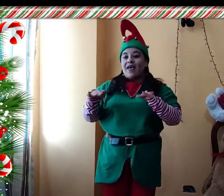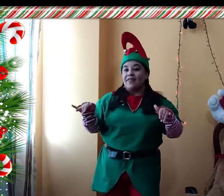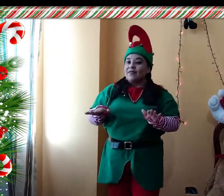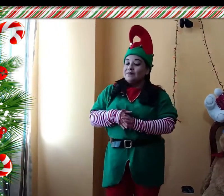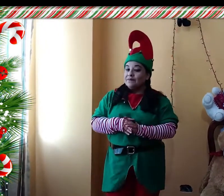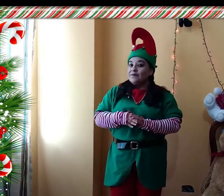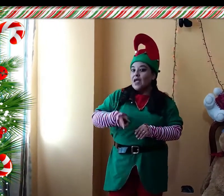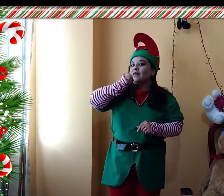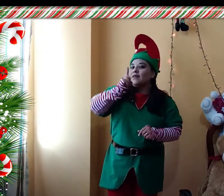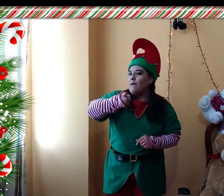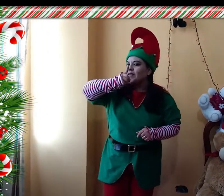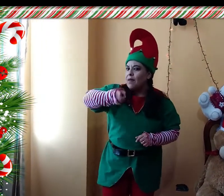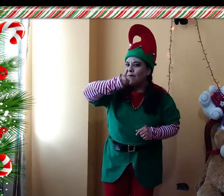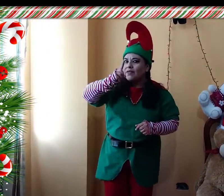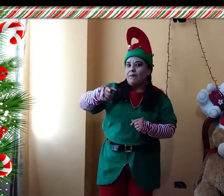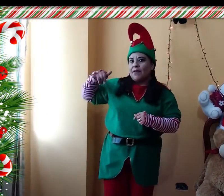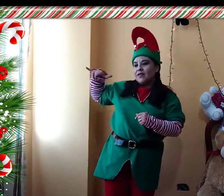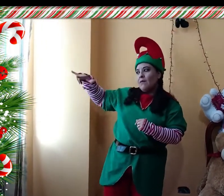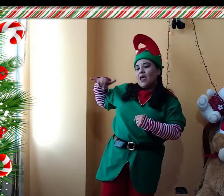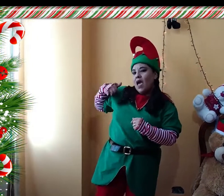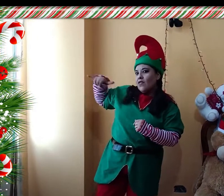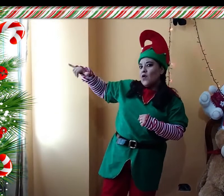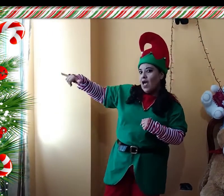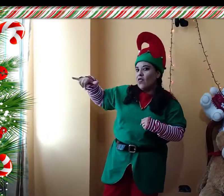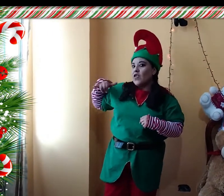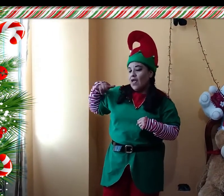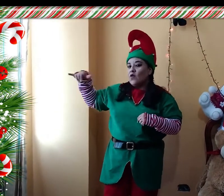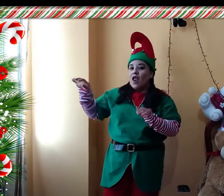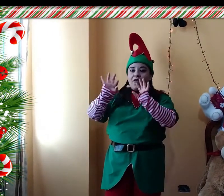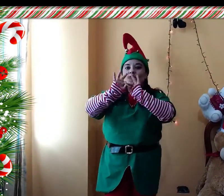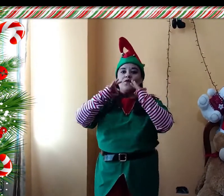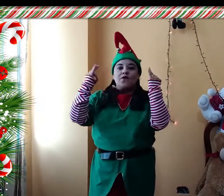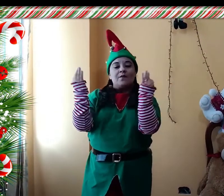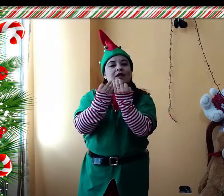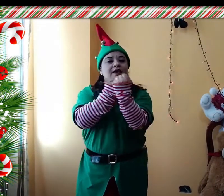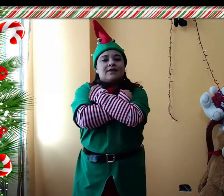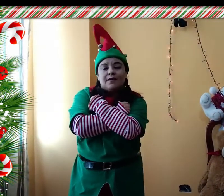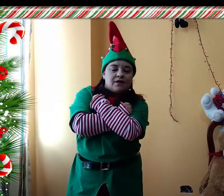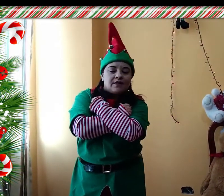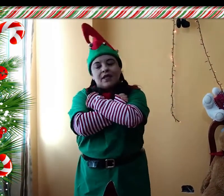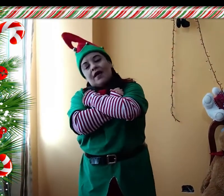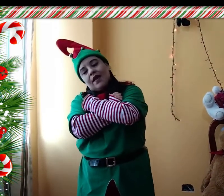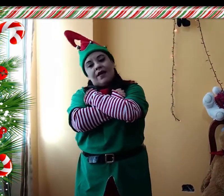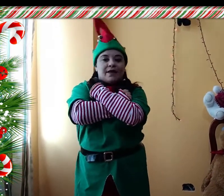Navidad. Siempre, siempre, siempre, siempre, y a tu lado, tu familia cerca estará.